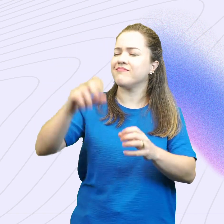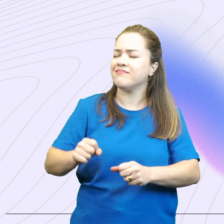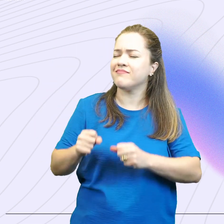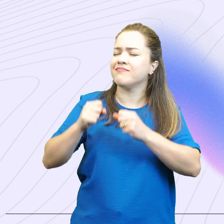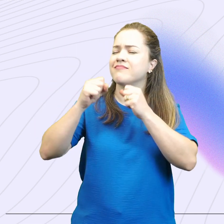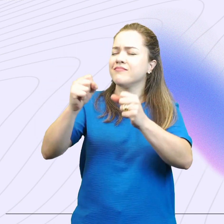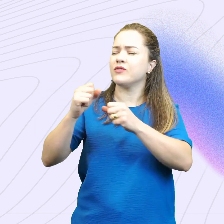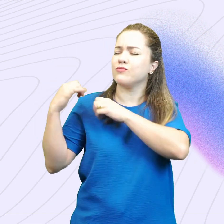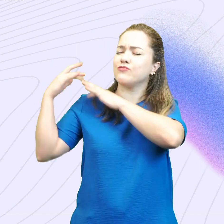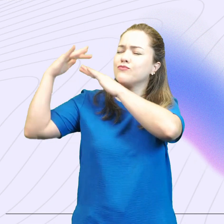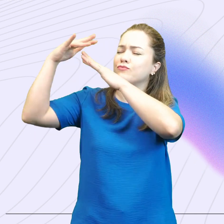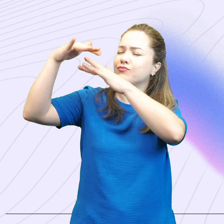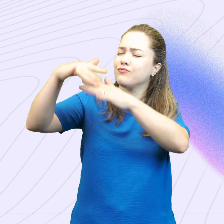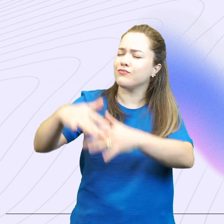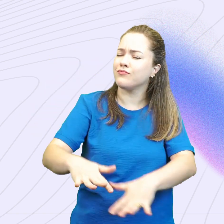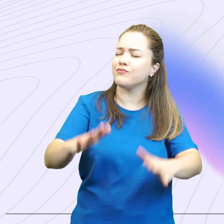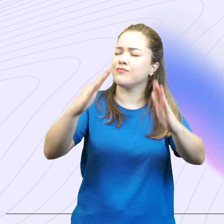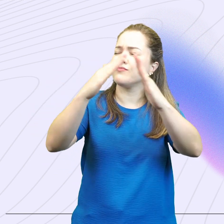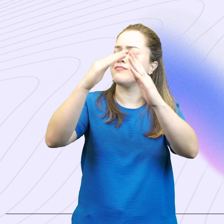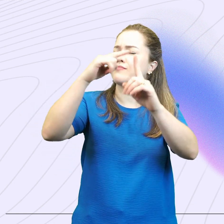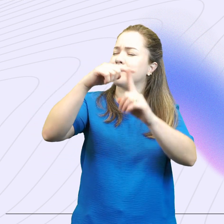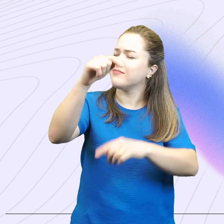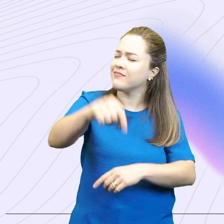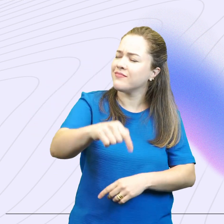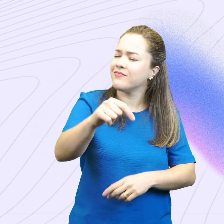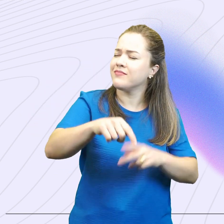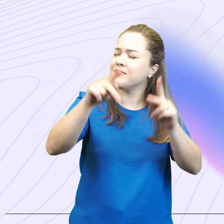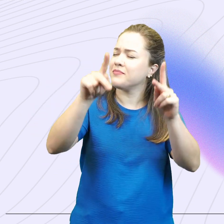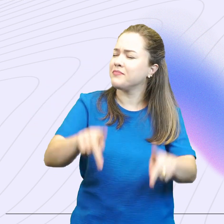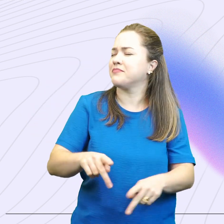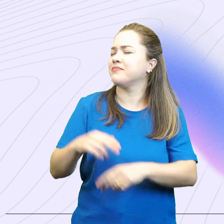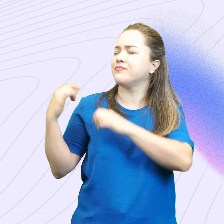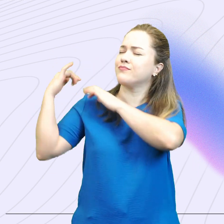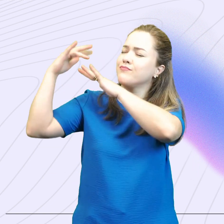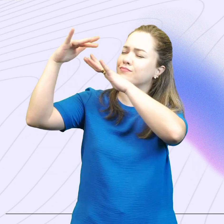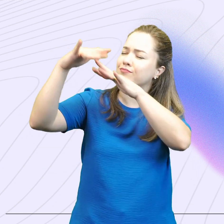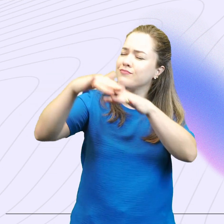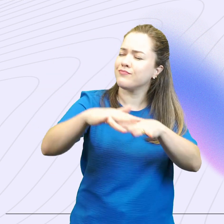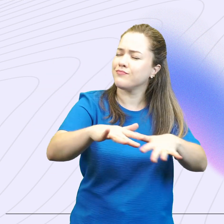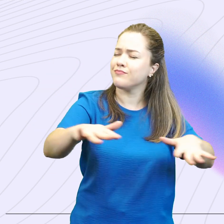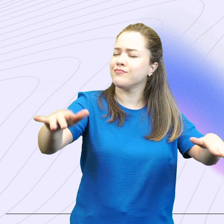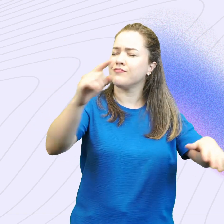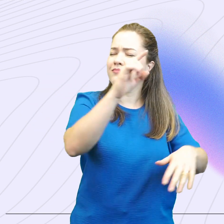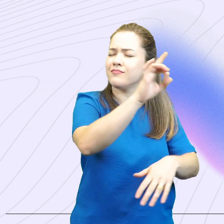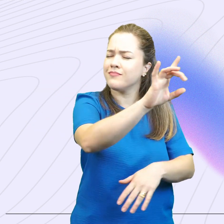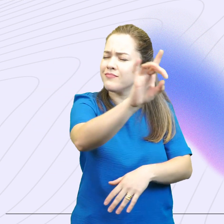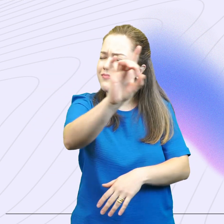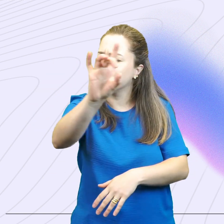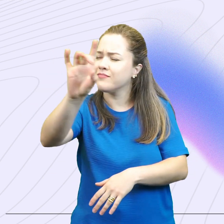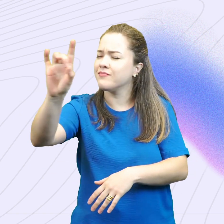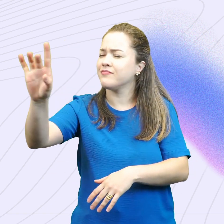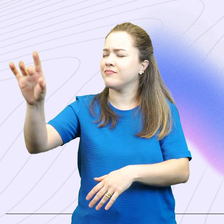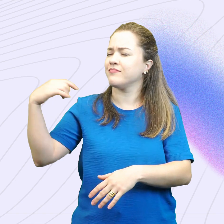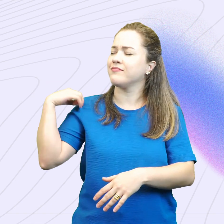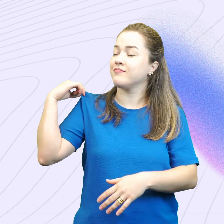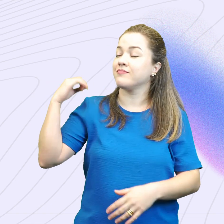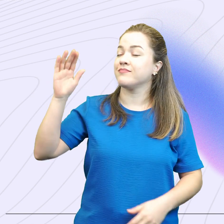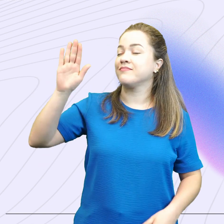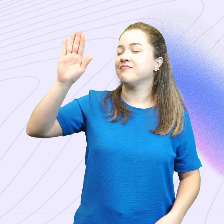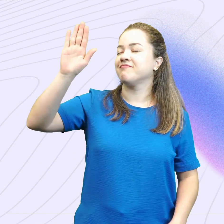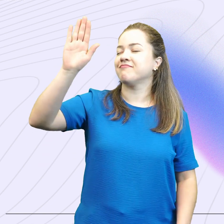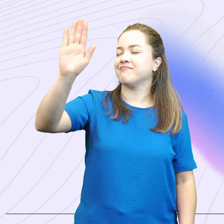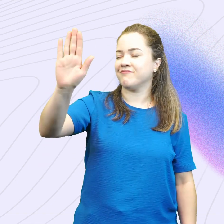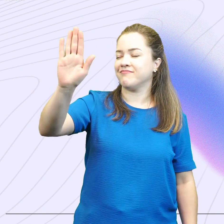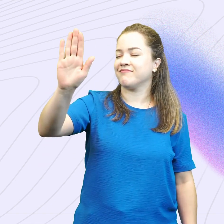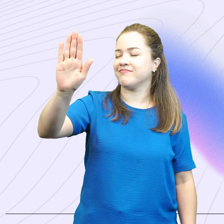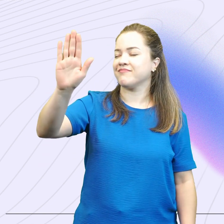possa fluir sobre a Sua amada igreja, que o Seu poder possa fluir, Senhor, sobre cada um desses, que tem se colocado à disposição,